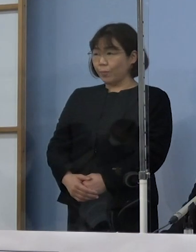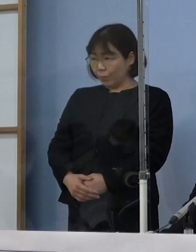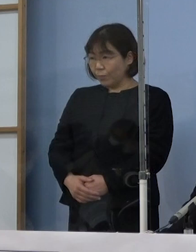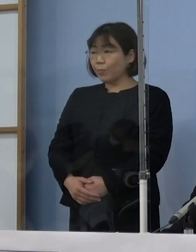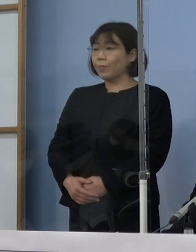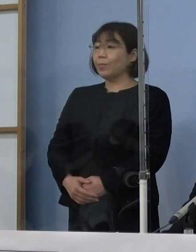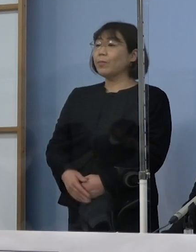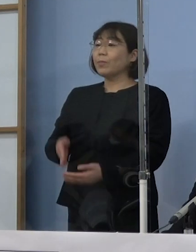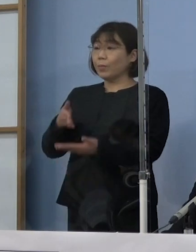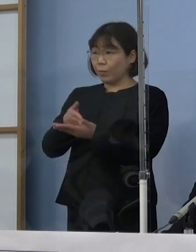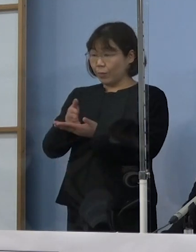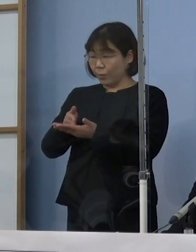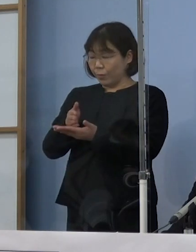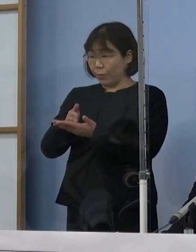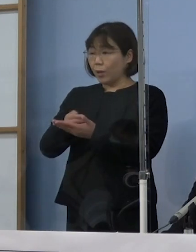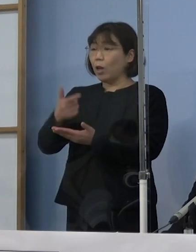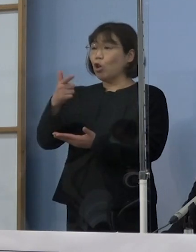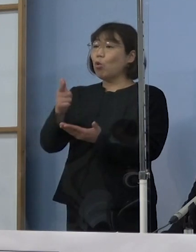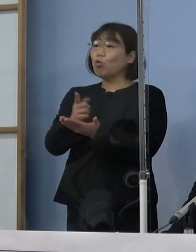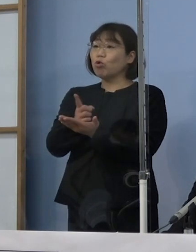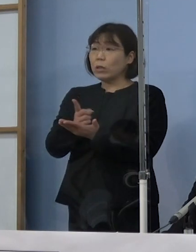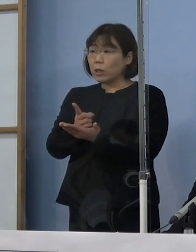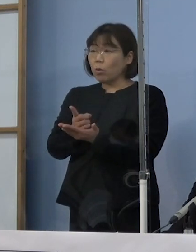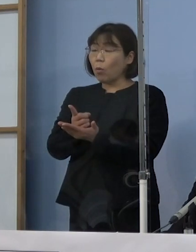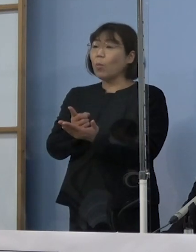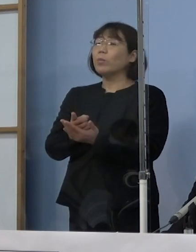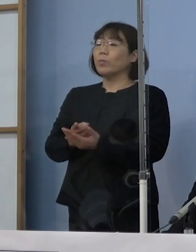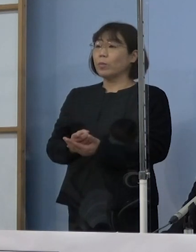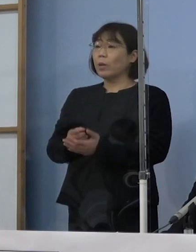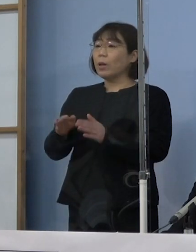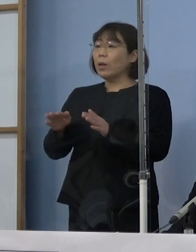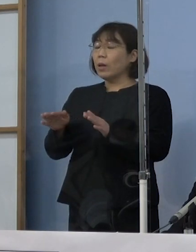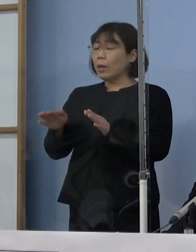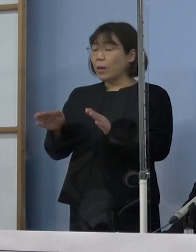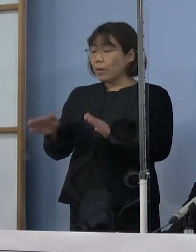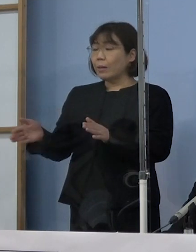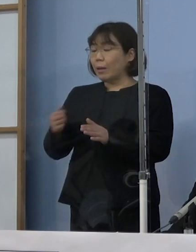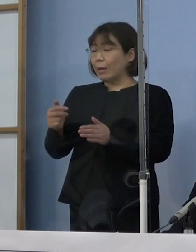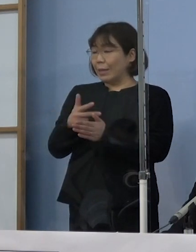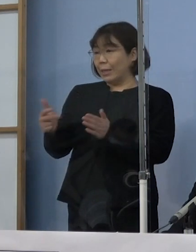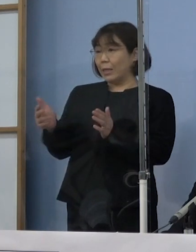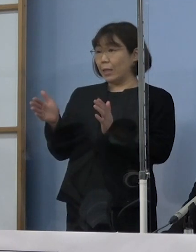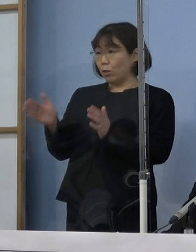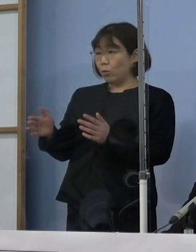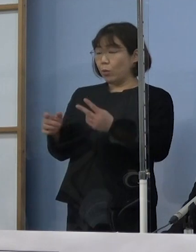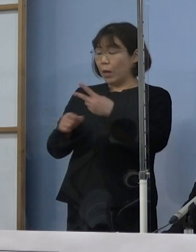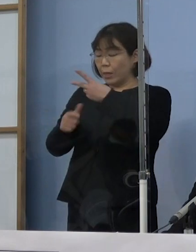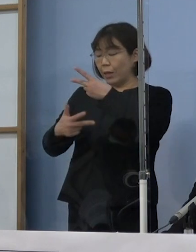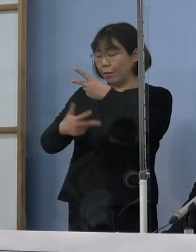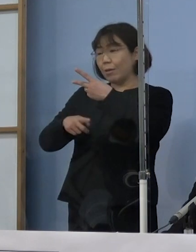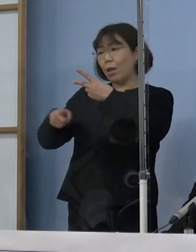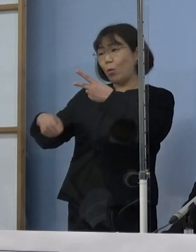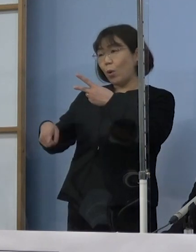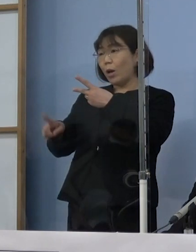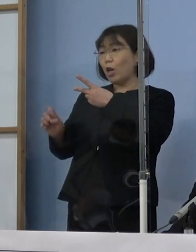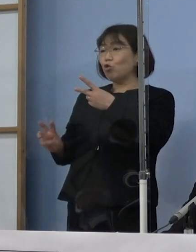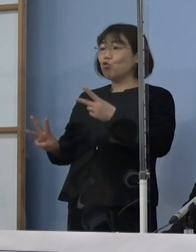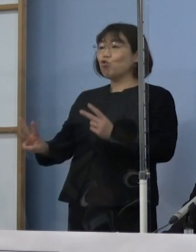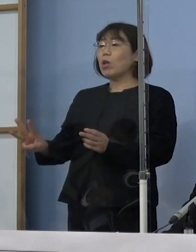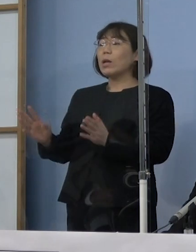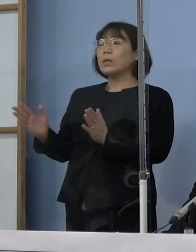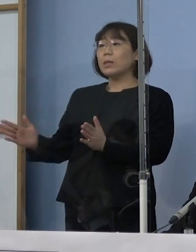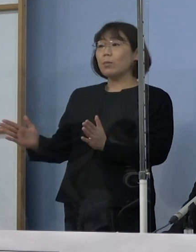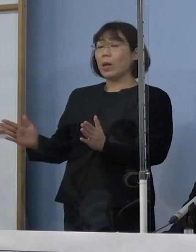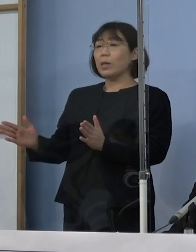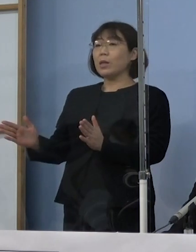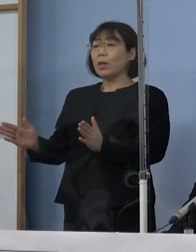では申し上げます。6指標です。まず1つ目、直近1週間2月7日から2月13日まで